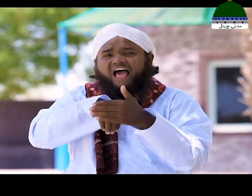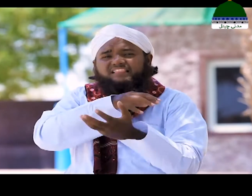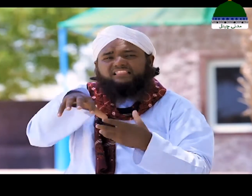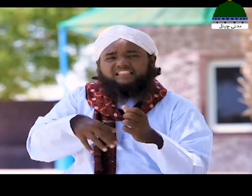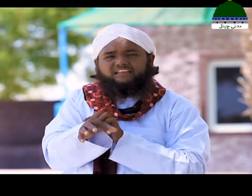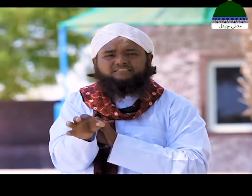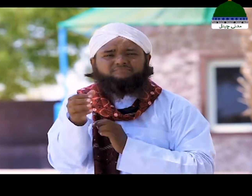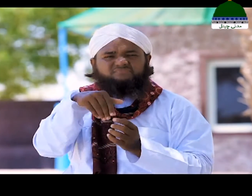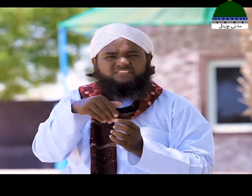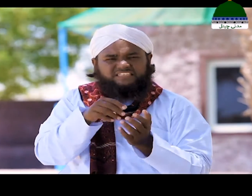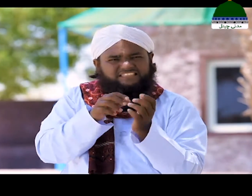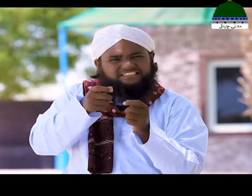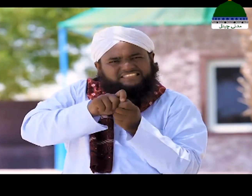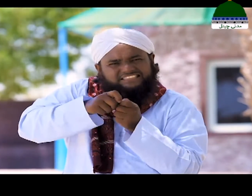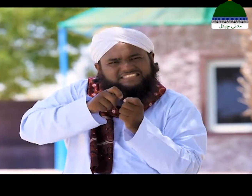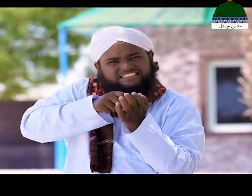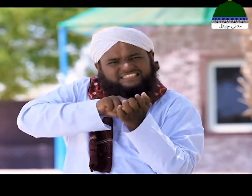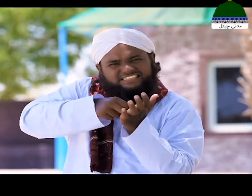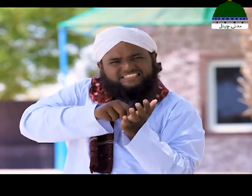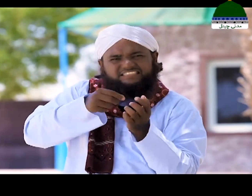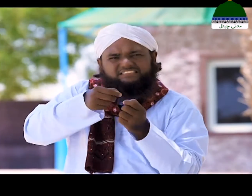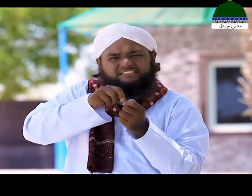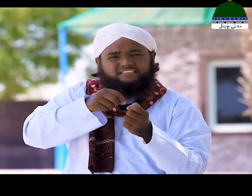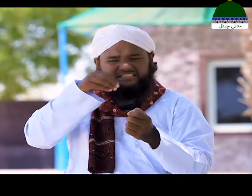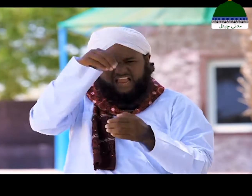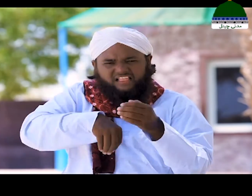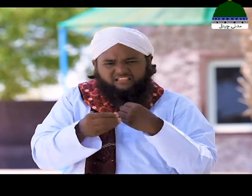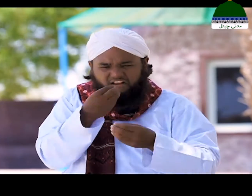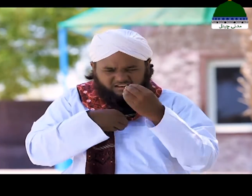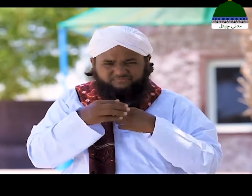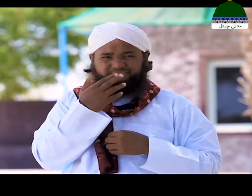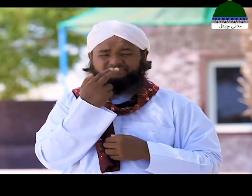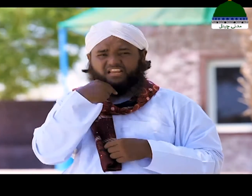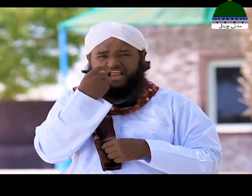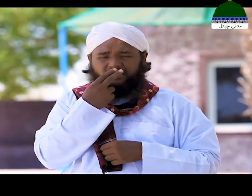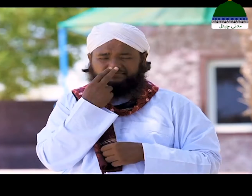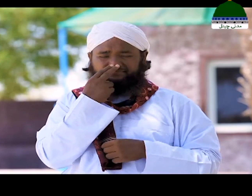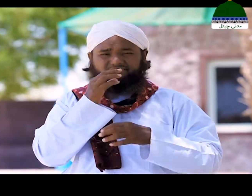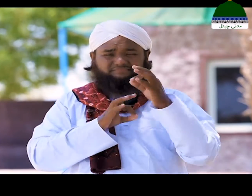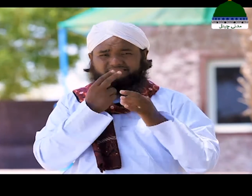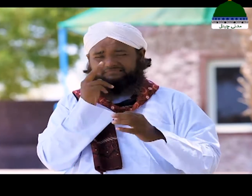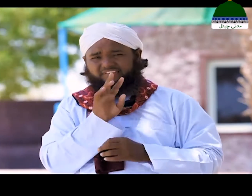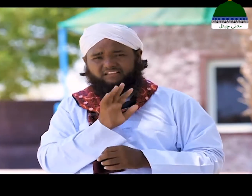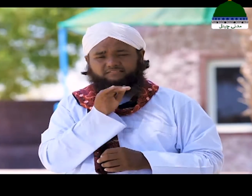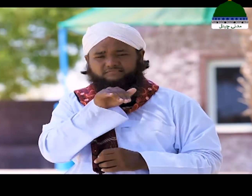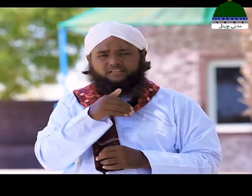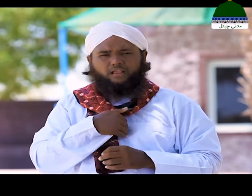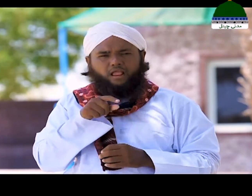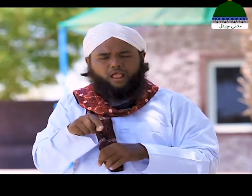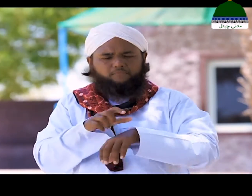میں بہت زیادہ لہسن ڈال دیا۔ اب اس شخص کے منہ سے لہسن کی بدبو آنے لگی۔ بہرحال وہ اپنے گھر آ گیا۔ ابھی تھوڑی ہی دیر